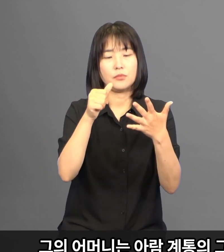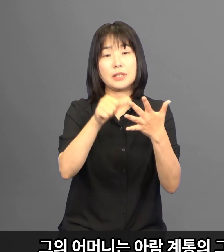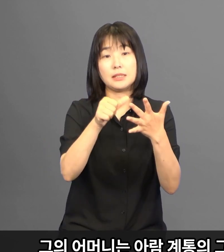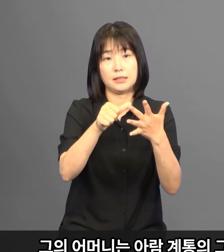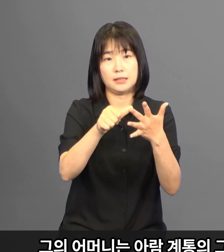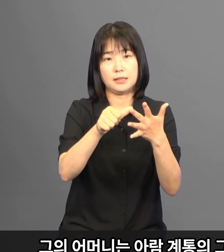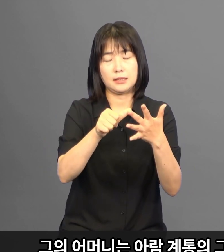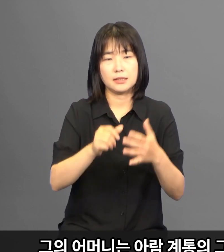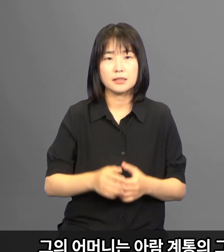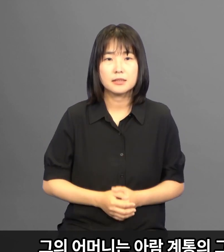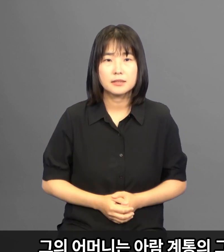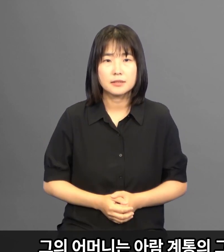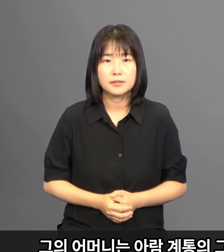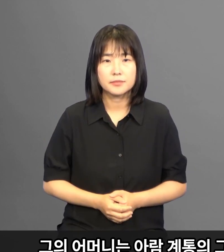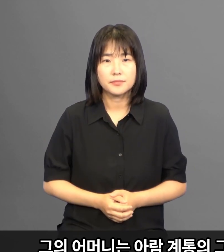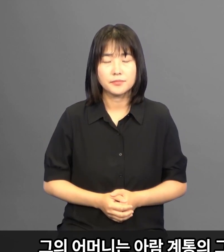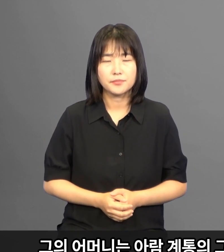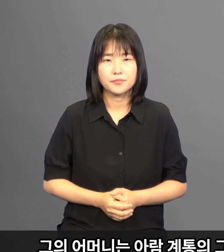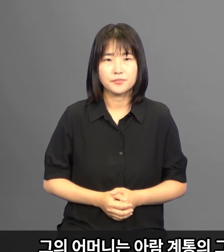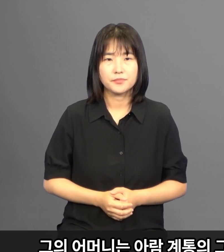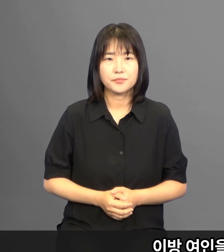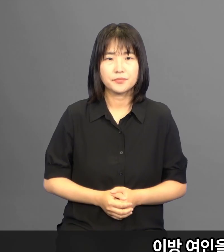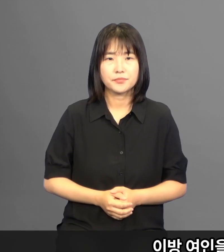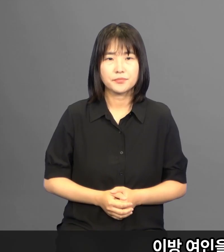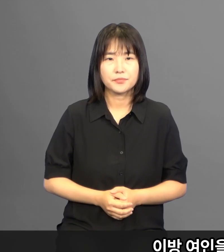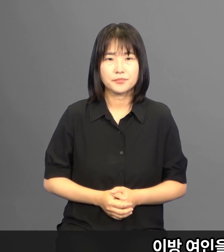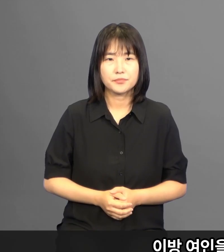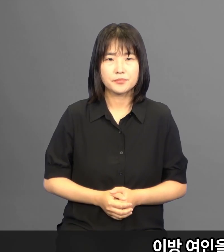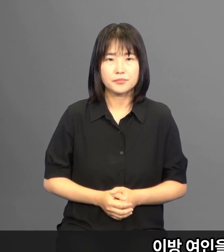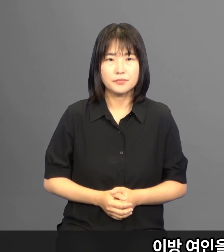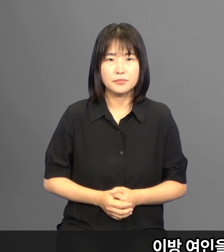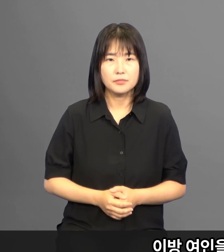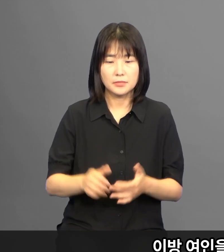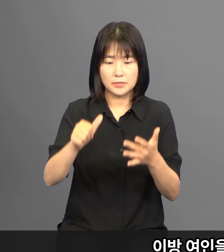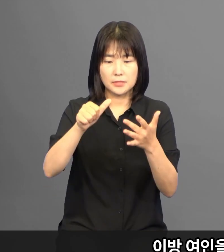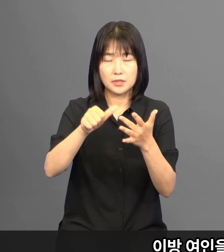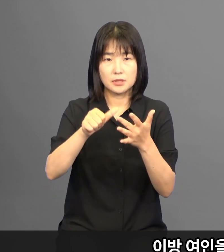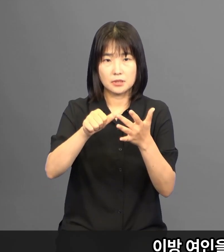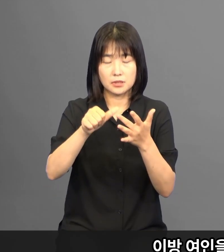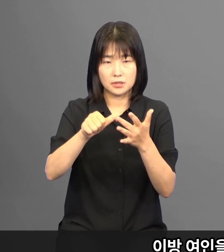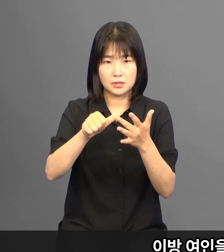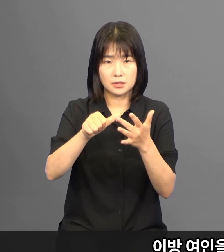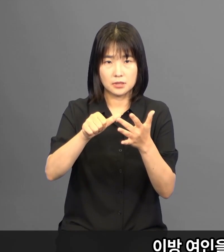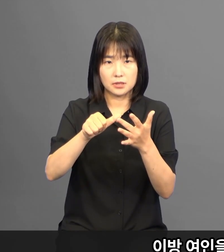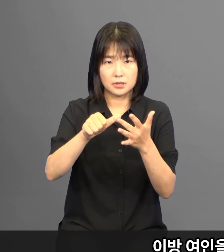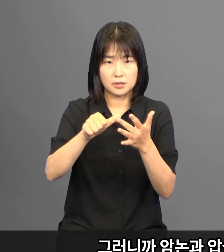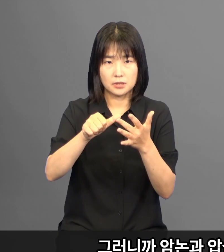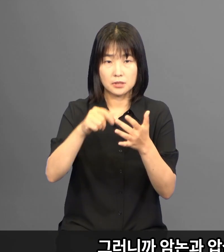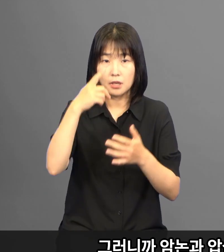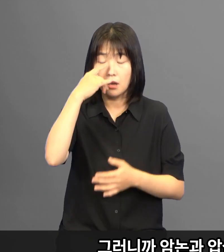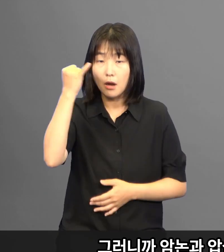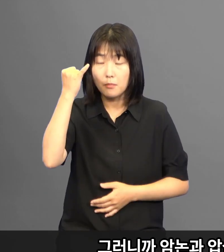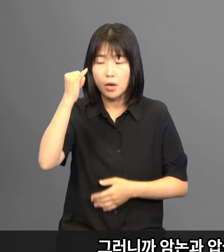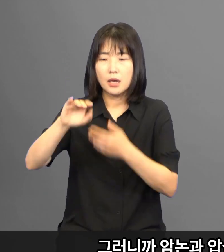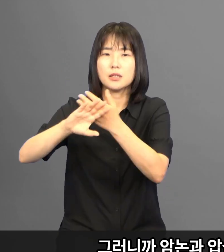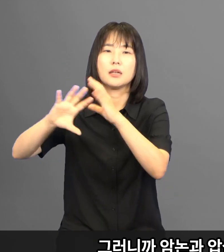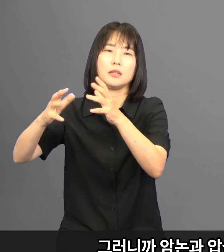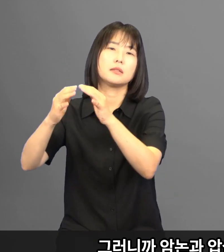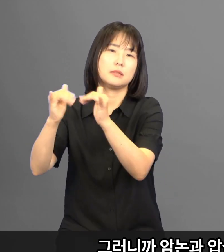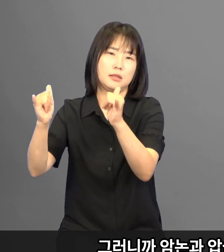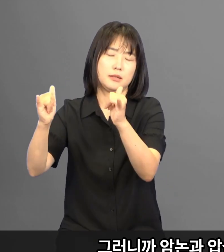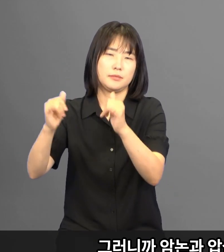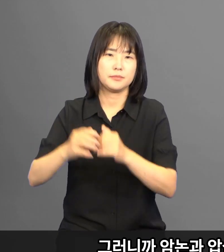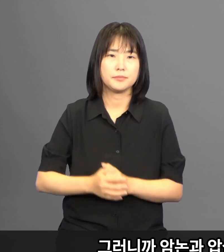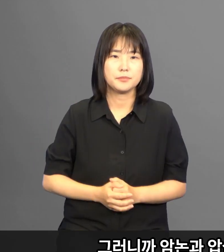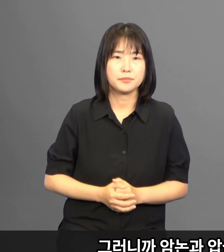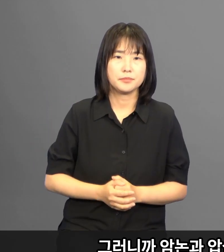왕 달메의 딸 마아가라고 했습니다. 이방 여인을 맞아 들인 겁니다. 그러니까 이 암논과